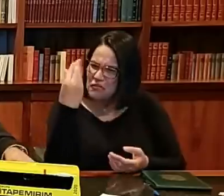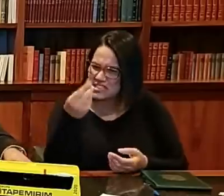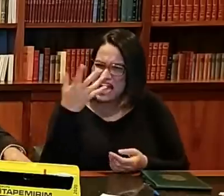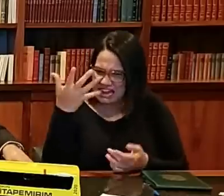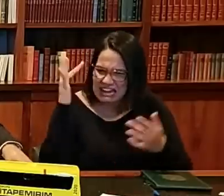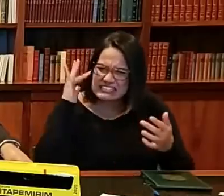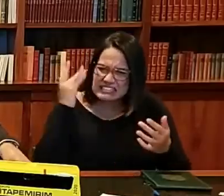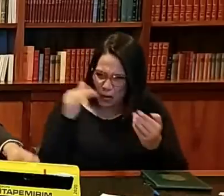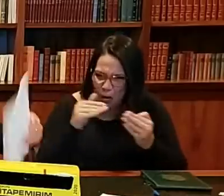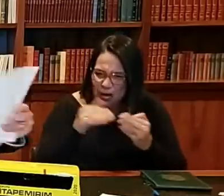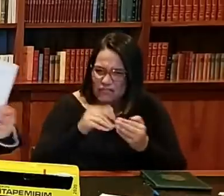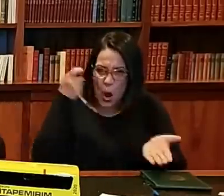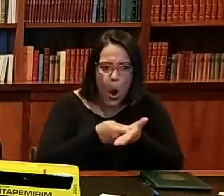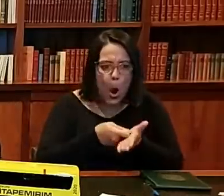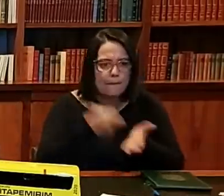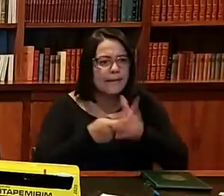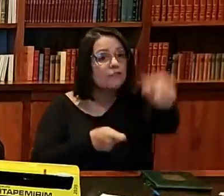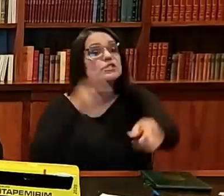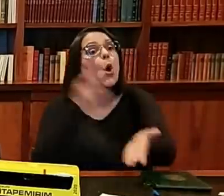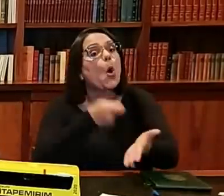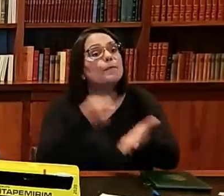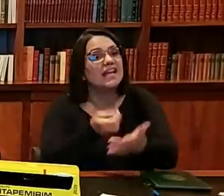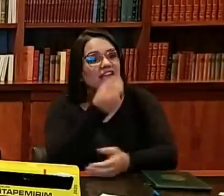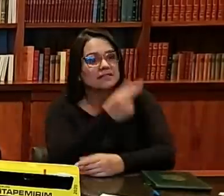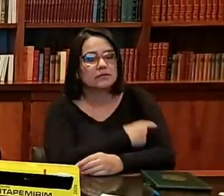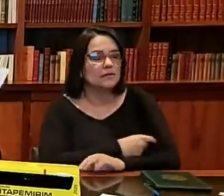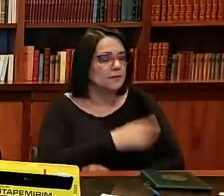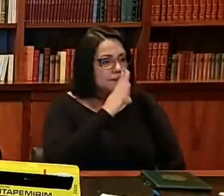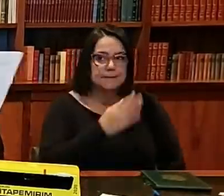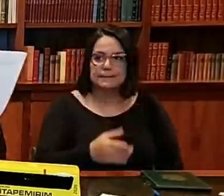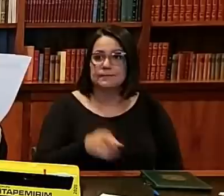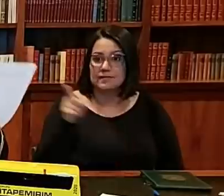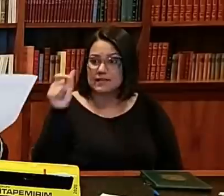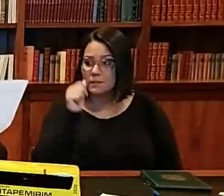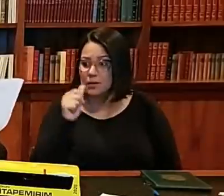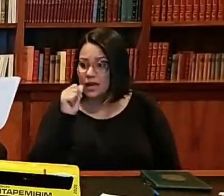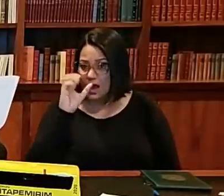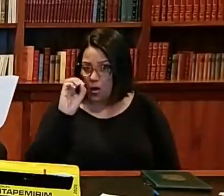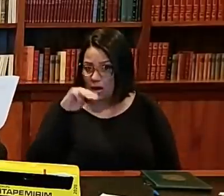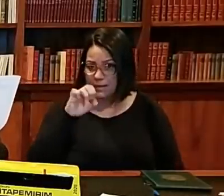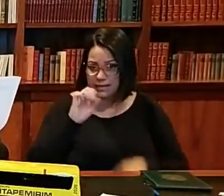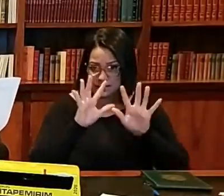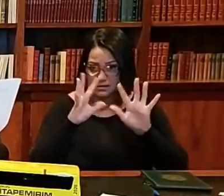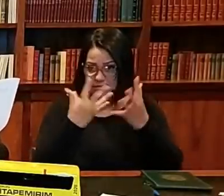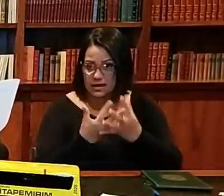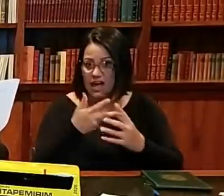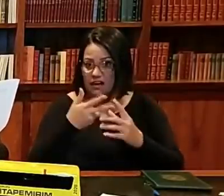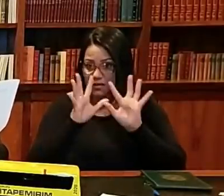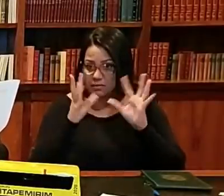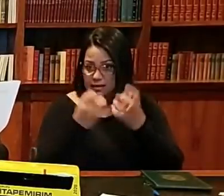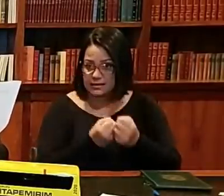vacina? A OMS aqui, a OMS, uma senhora aqui, acabou de dizer,